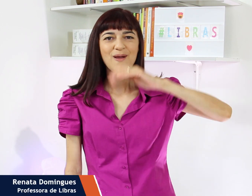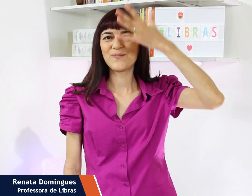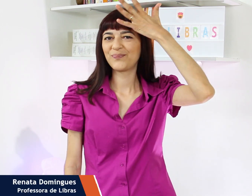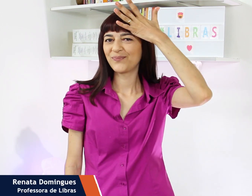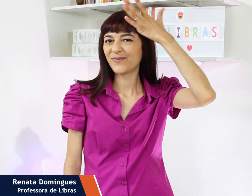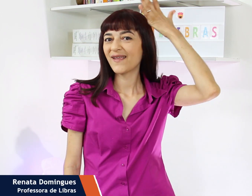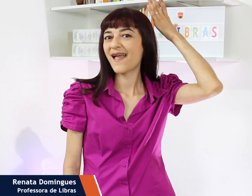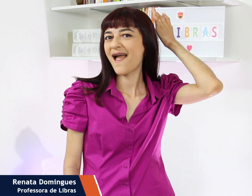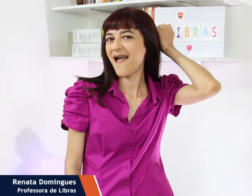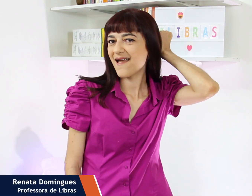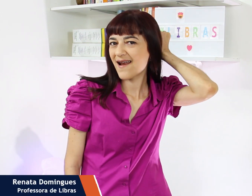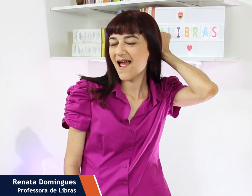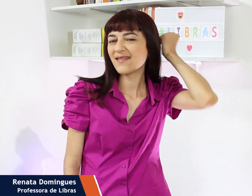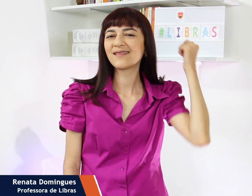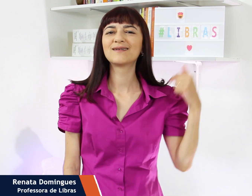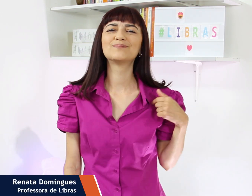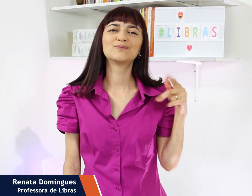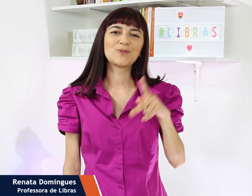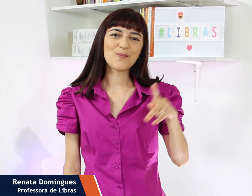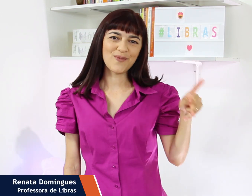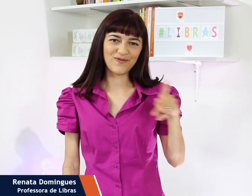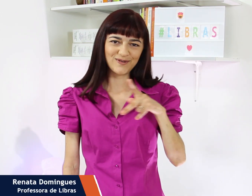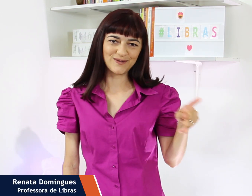a Renata, professora de Libras.